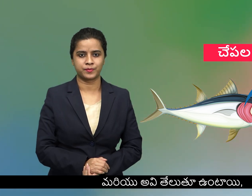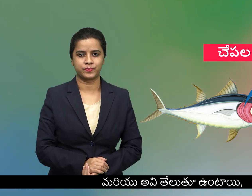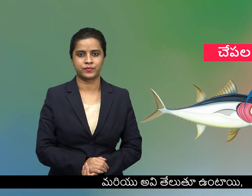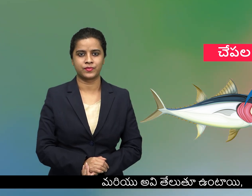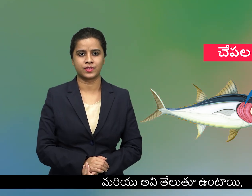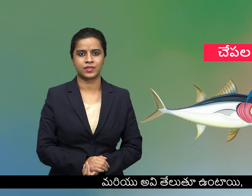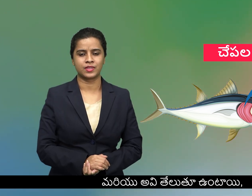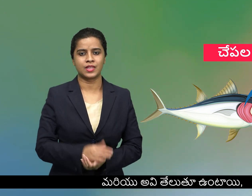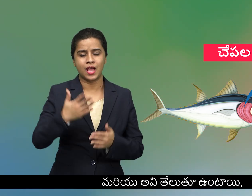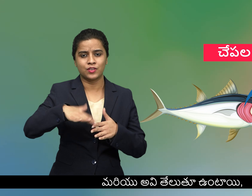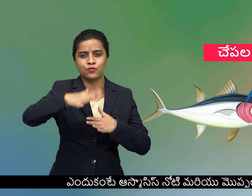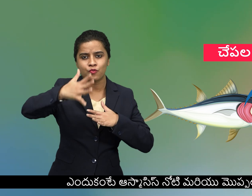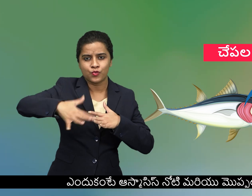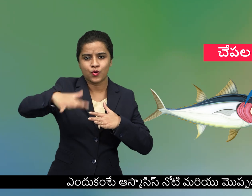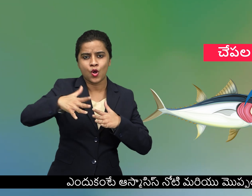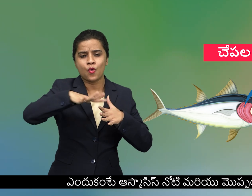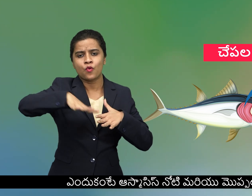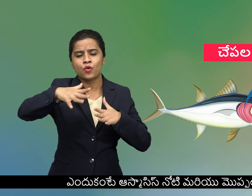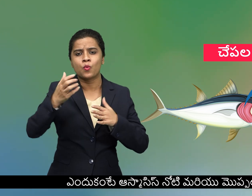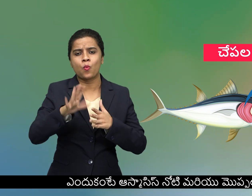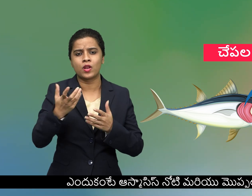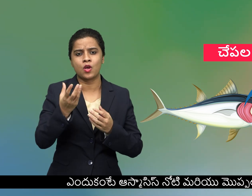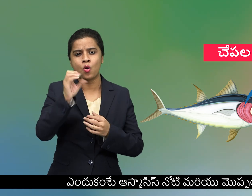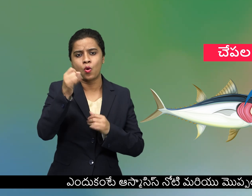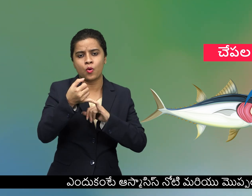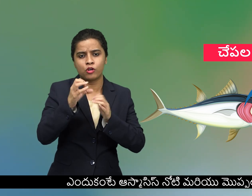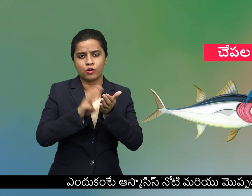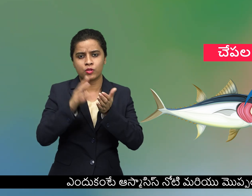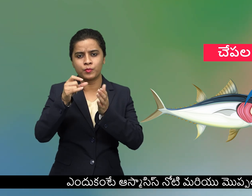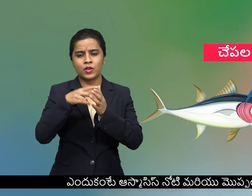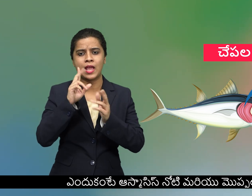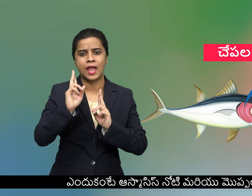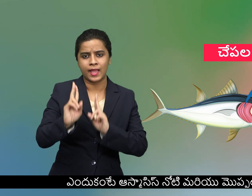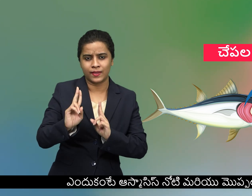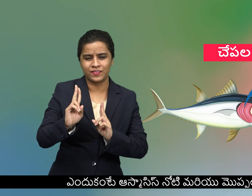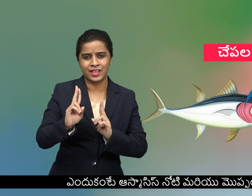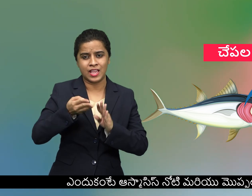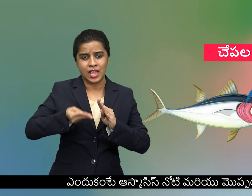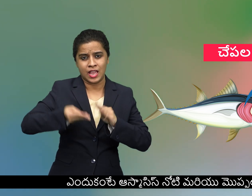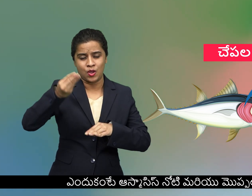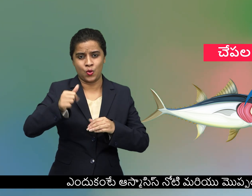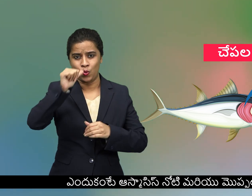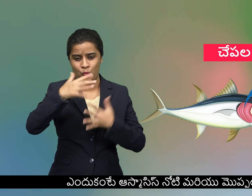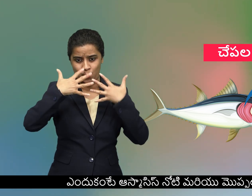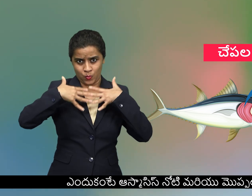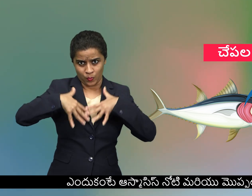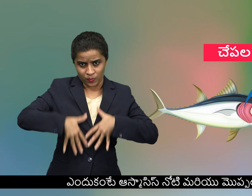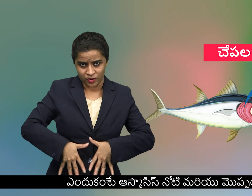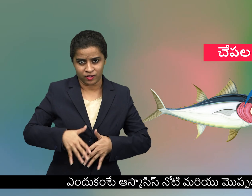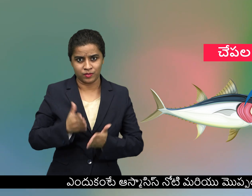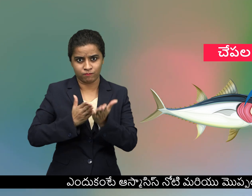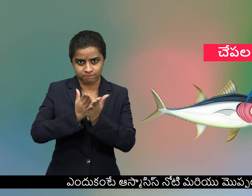మరియు అవి తేలుతూ ఉంటాయి, ఎందుకంటే ఆస్మాసిస్ నోటి మరియు మొప్పలలోని